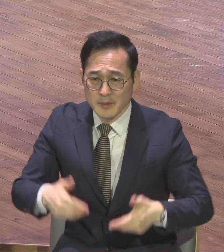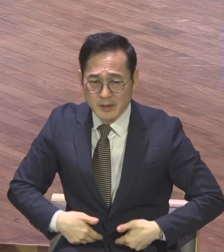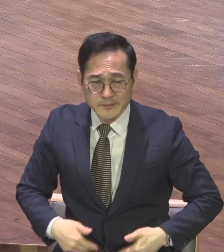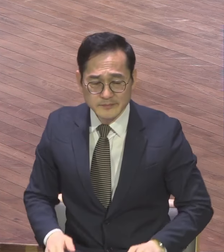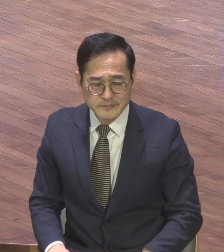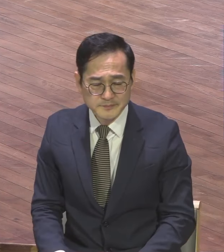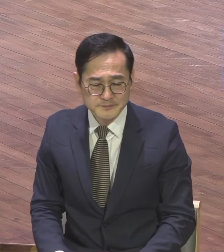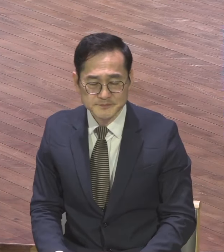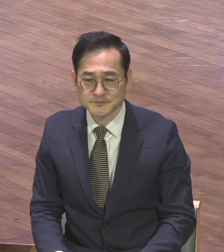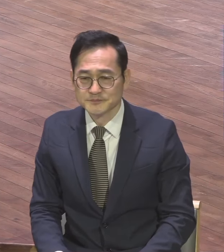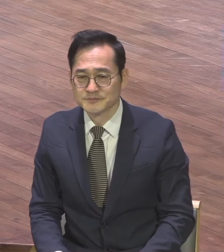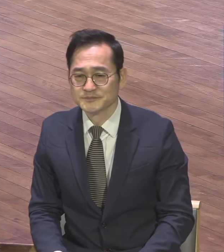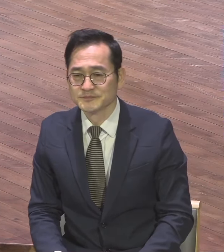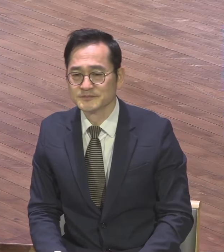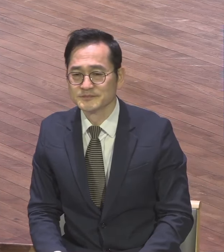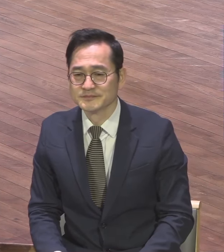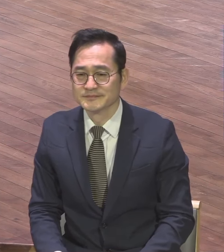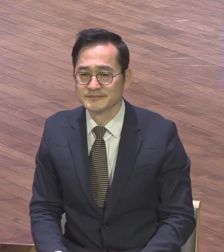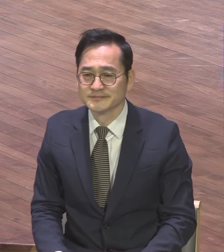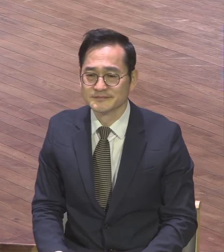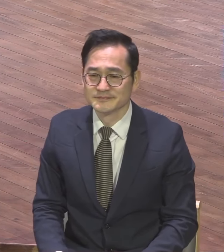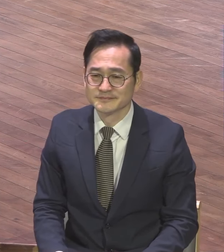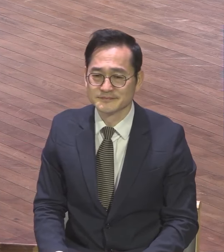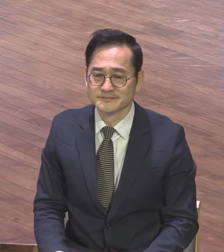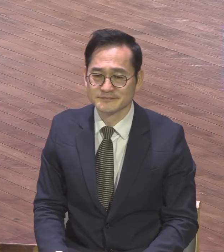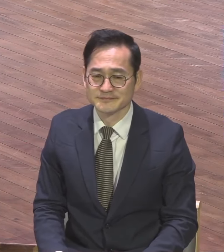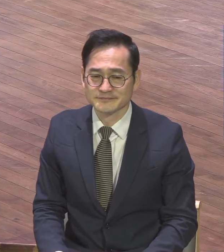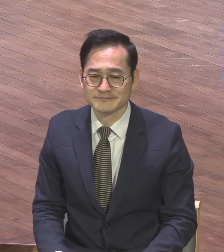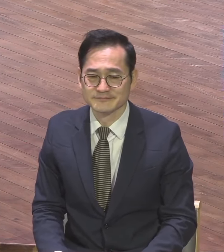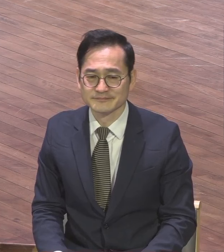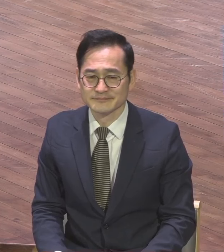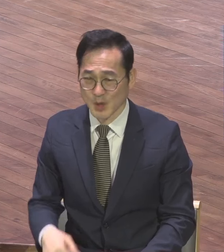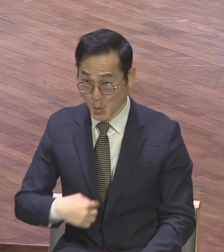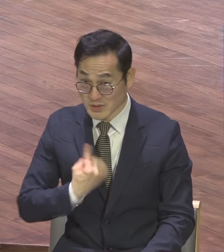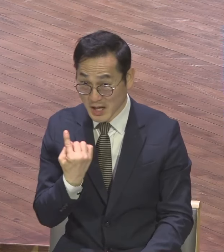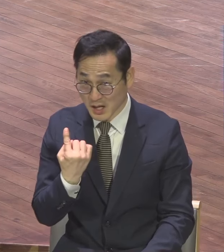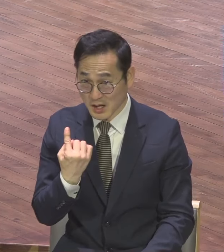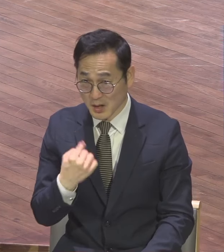45주 혼자 사는 무슨 능력으로 혼자 삽니까?